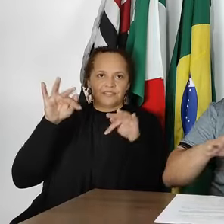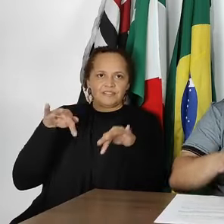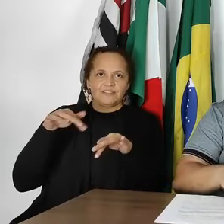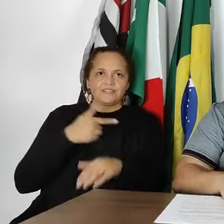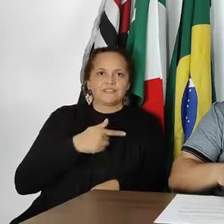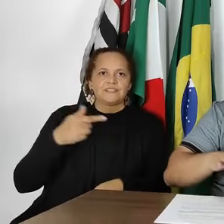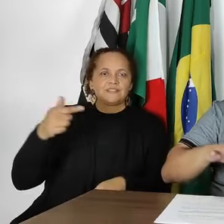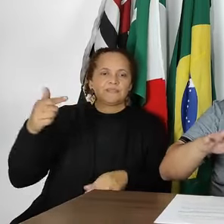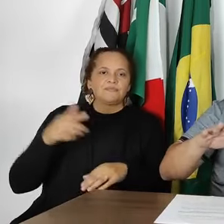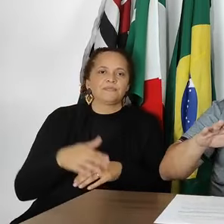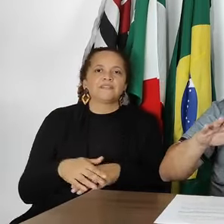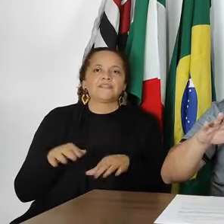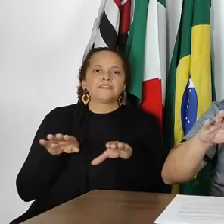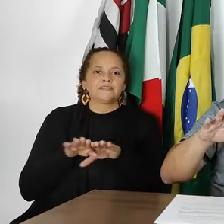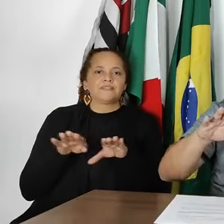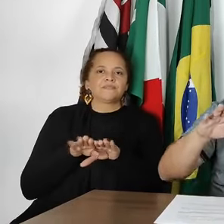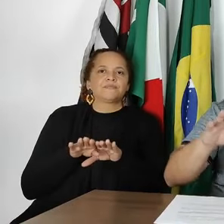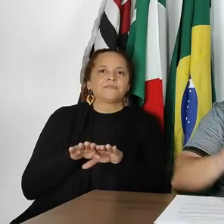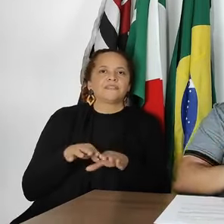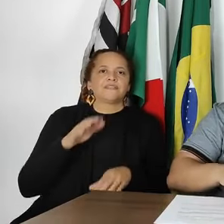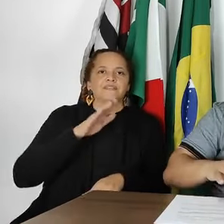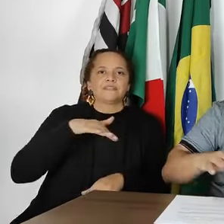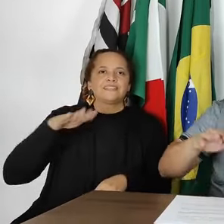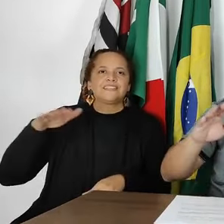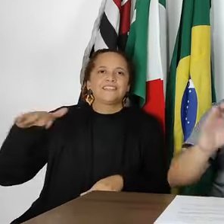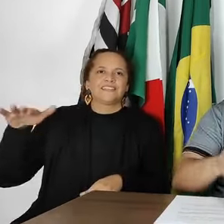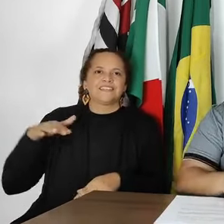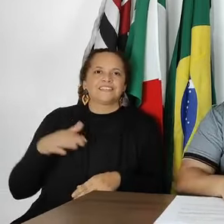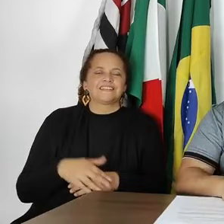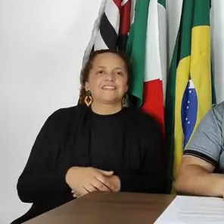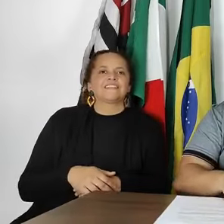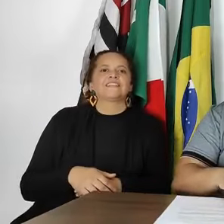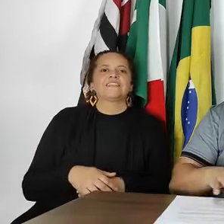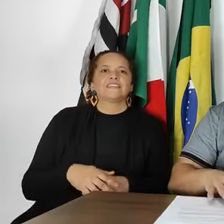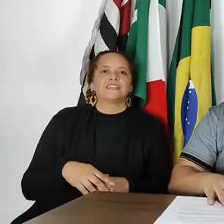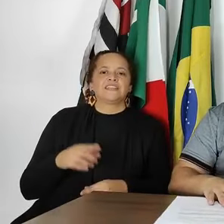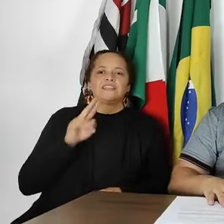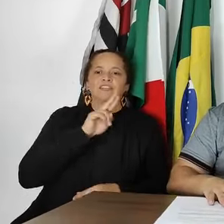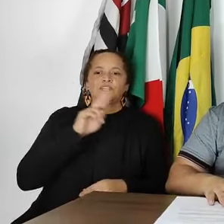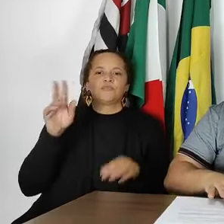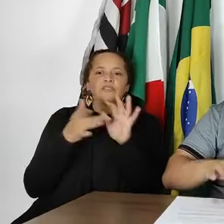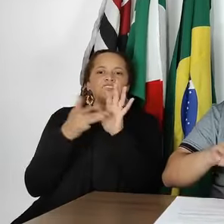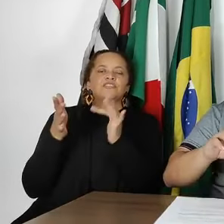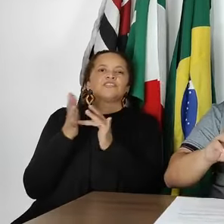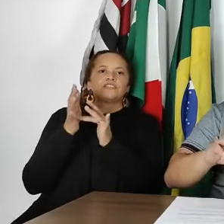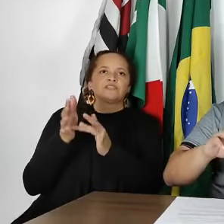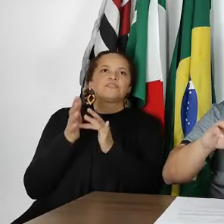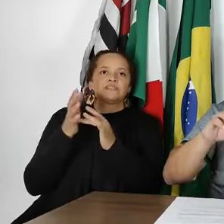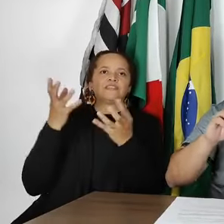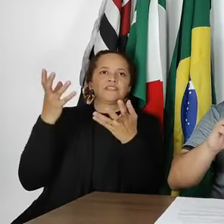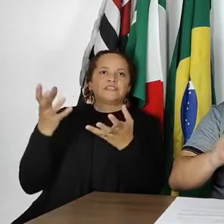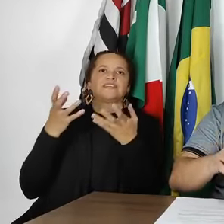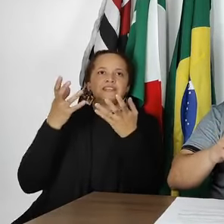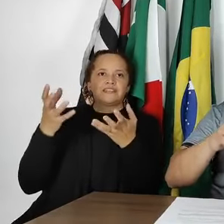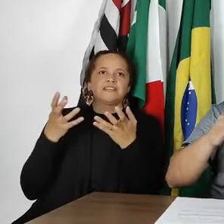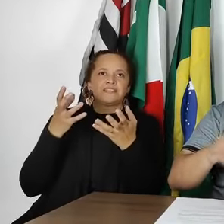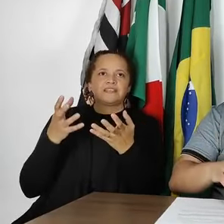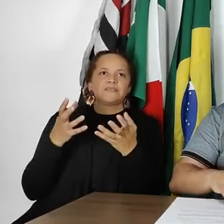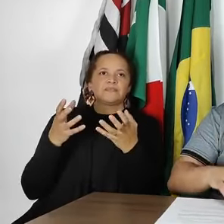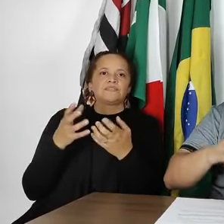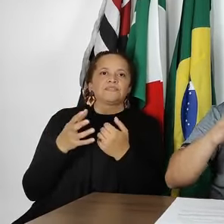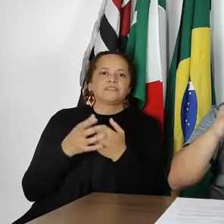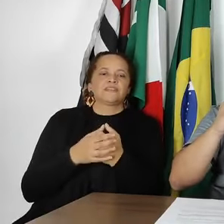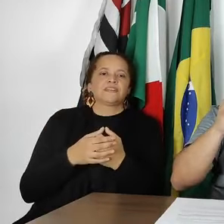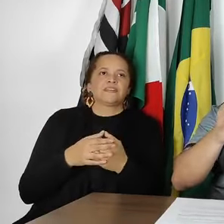também a IBF, que crianças sejam alcançadas, pais sejam alcançados em nome de Jesus. Por isso nós queremos te render toda a honra e